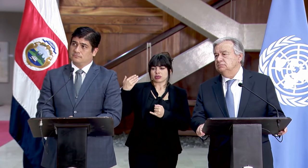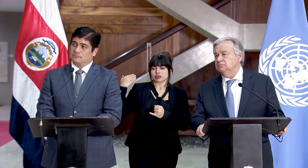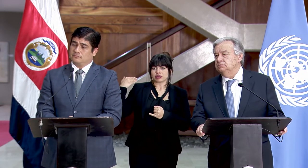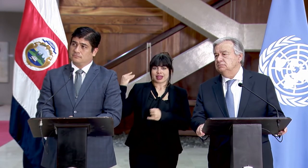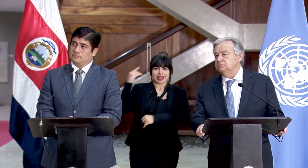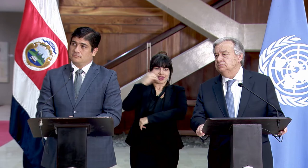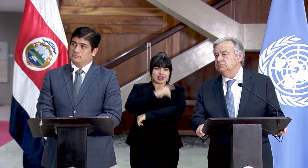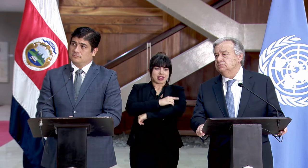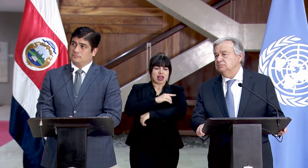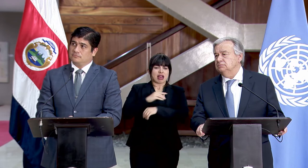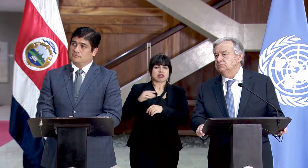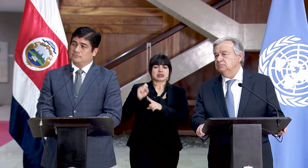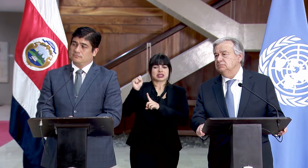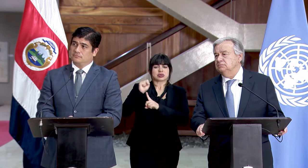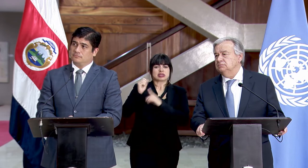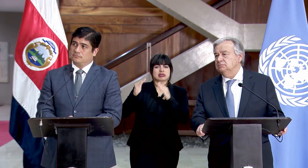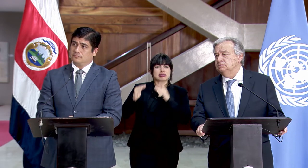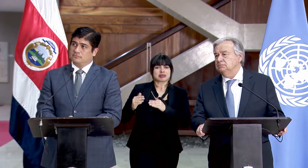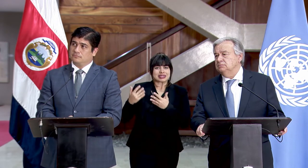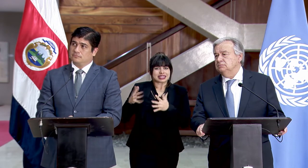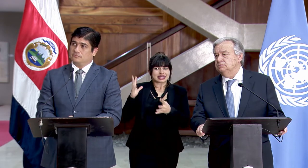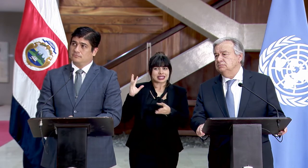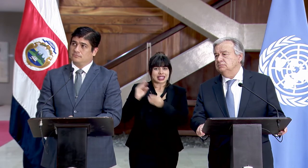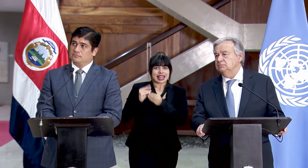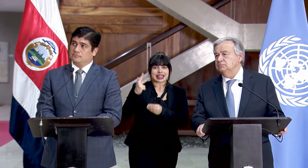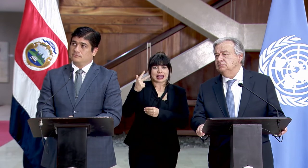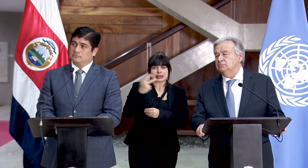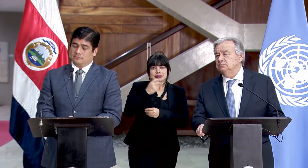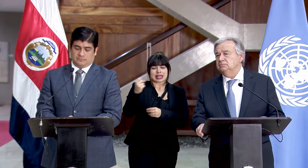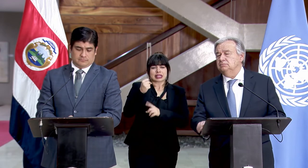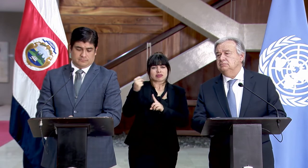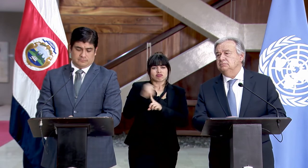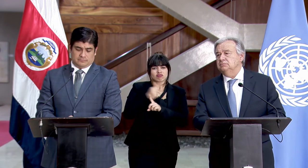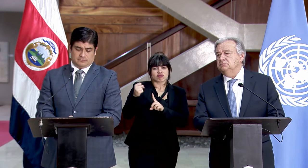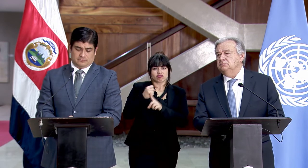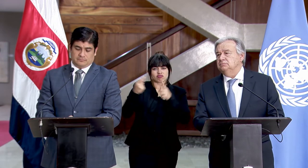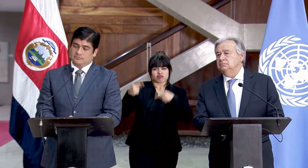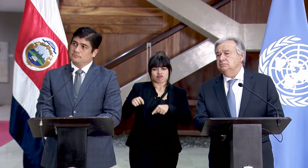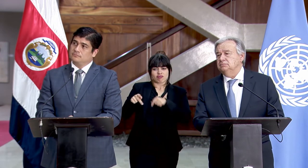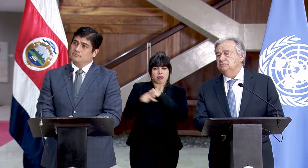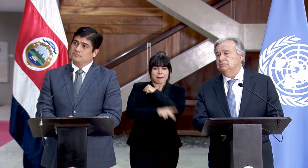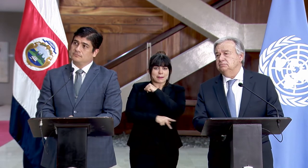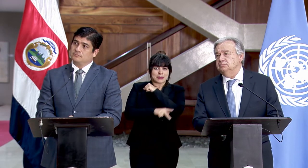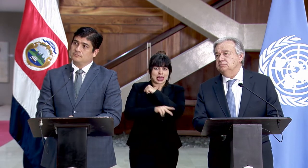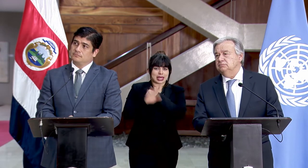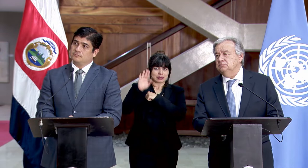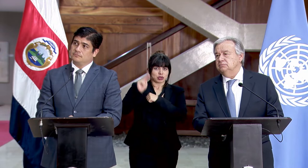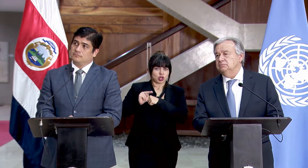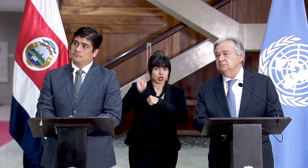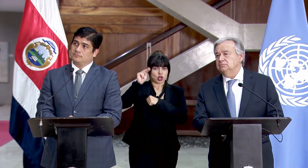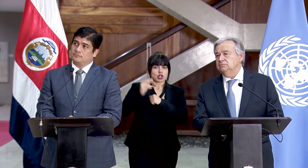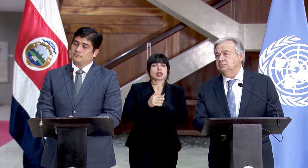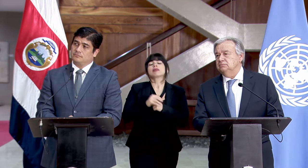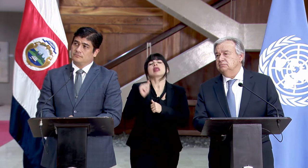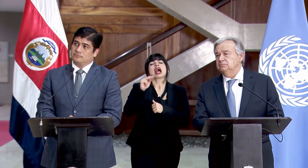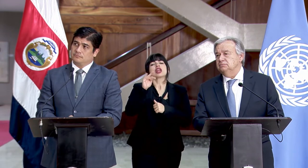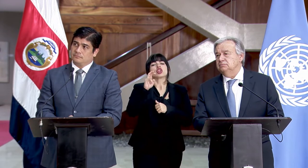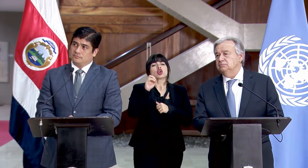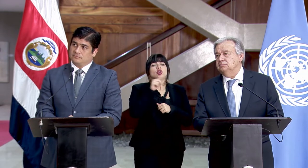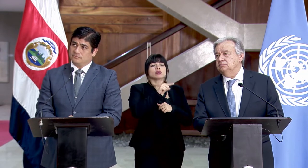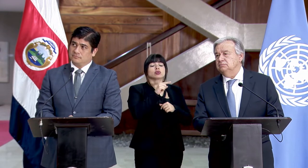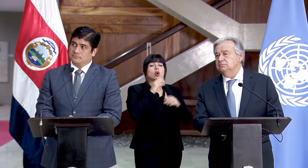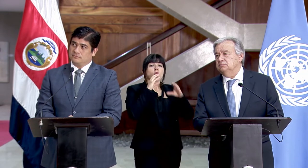en los últimos días a esta situación. Ya suman 3 meses de violencia en el país del norte. Don Antonio, el